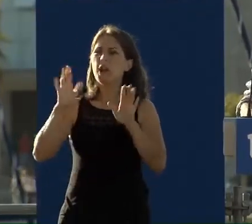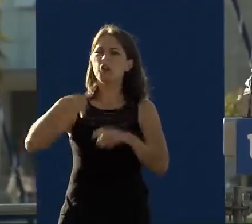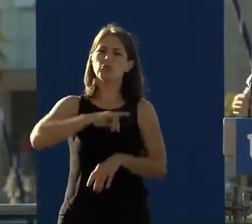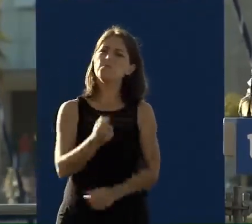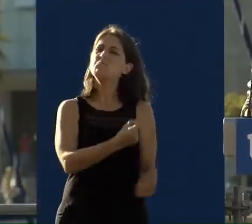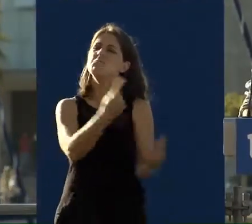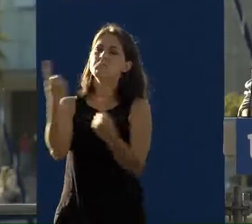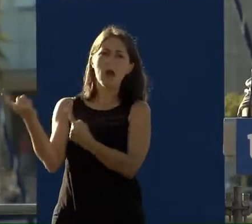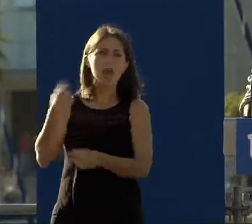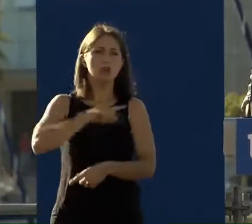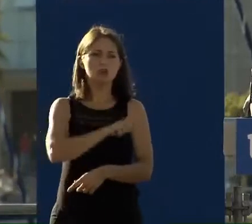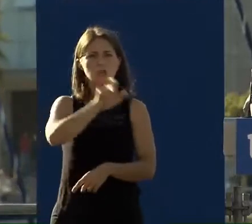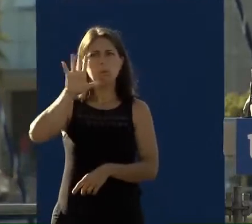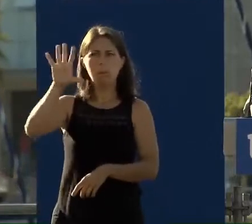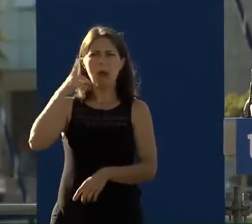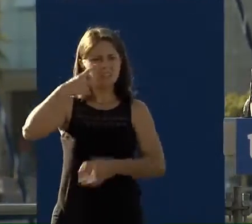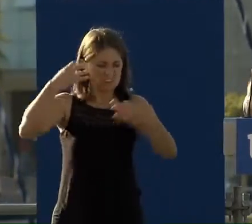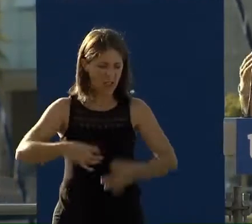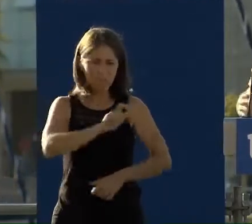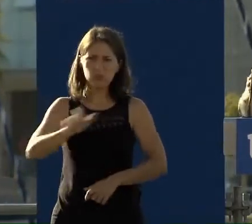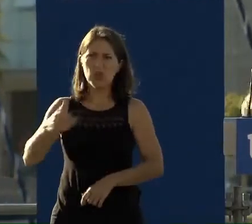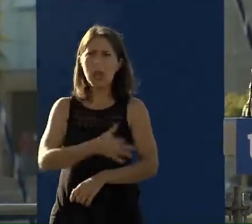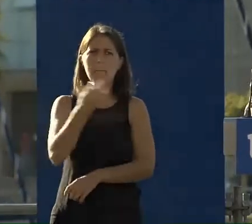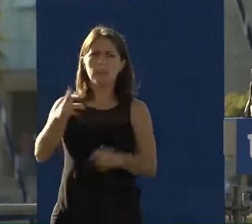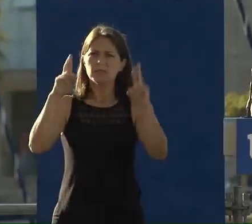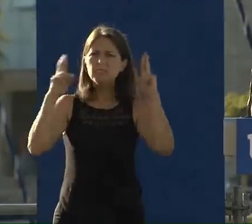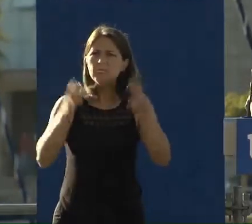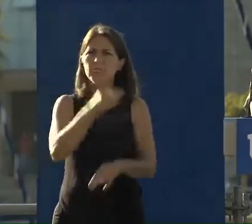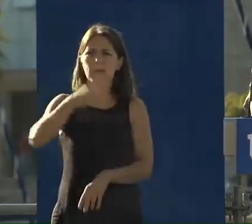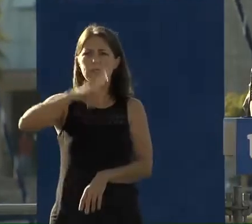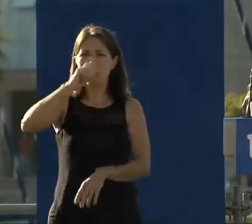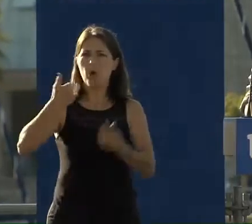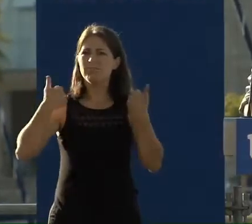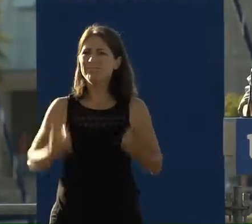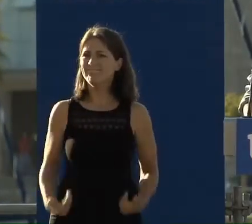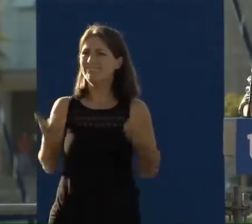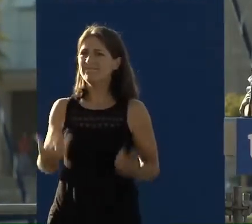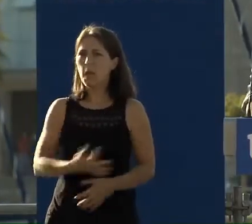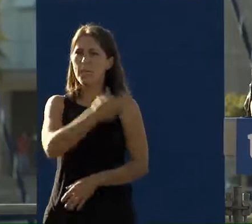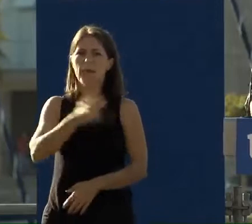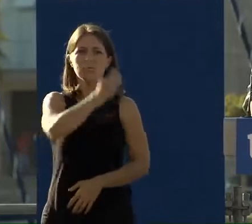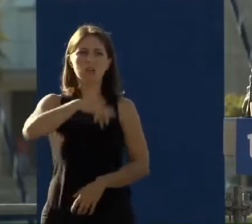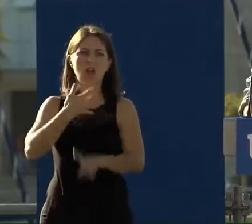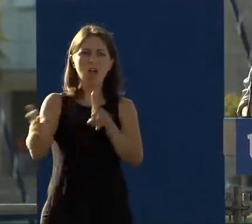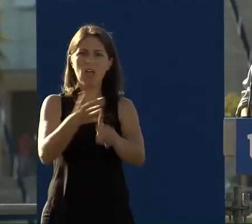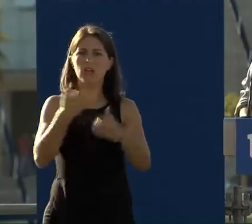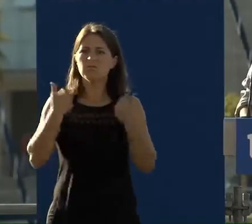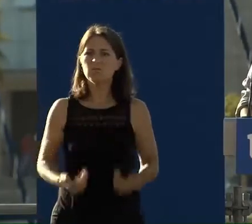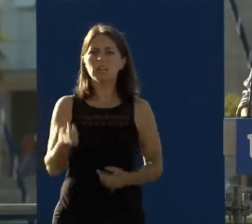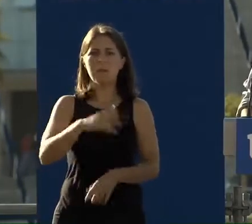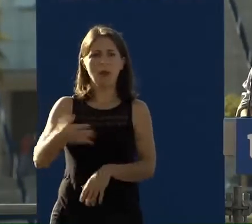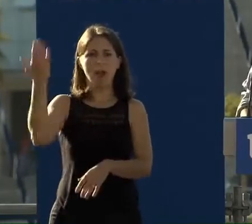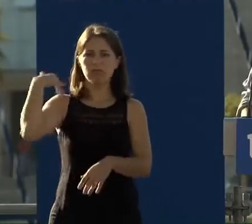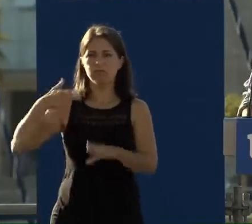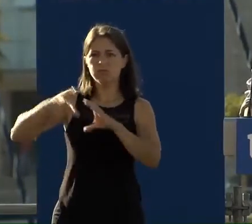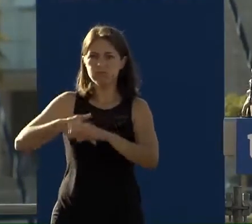somos a xente real deste país, somos a esperanza e a memoria, somos a xente maltratada, somos as mans que limparon o